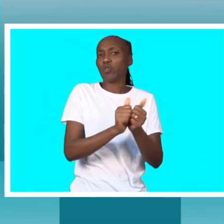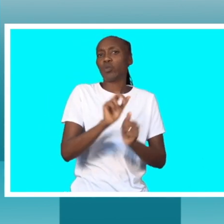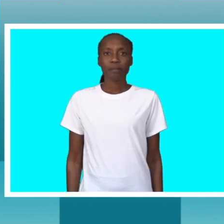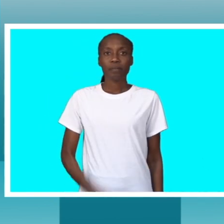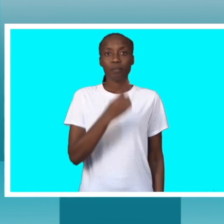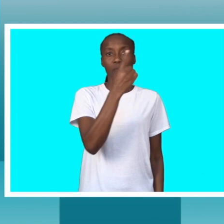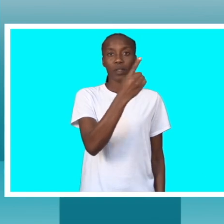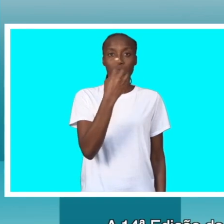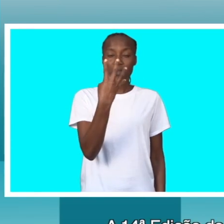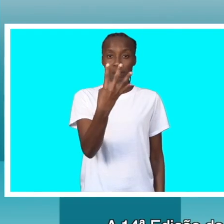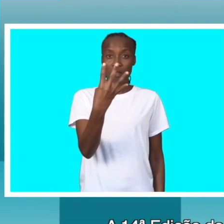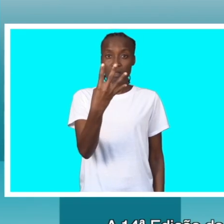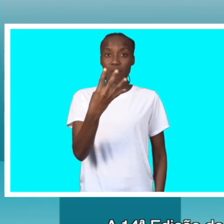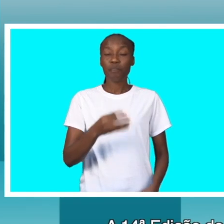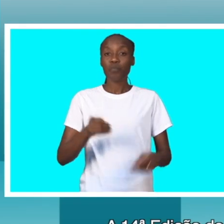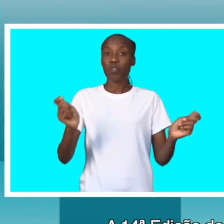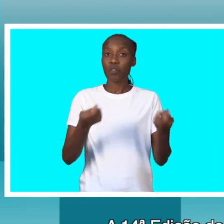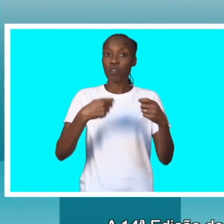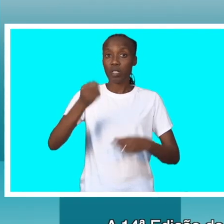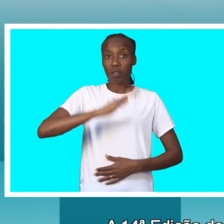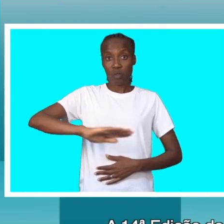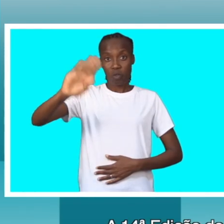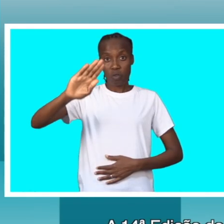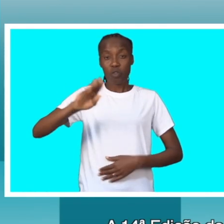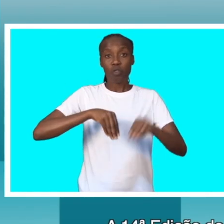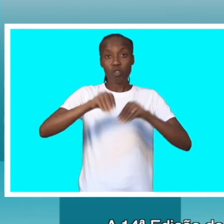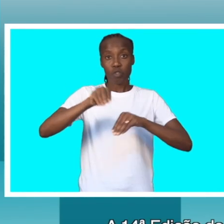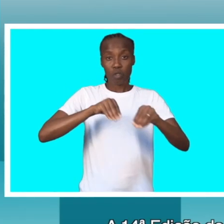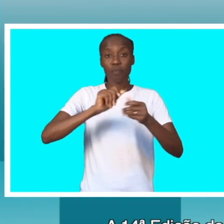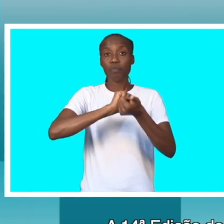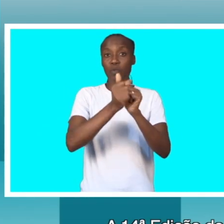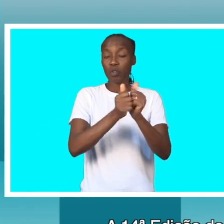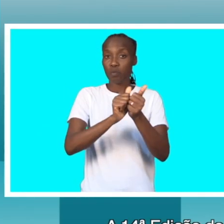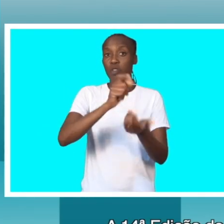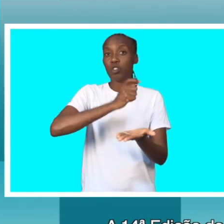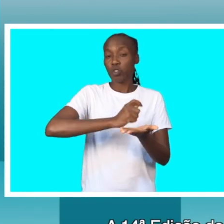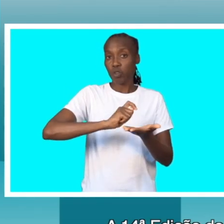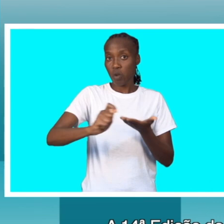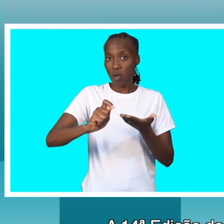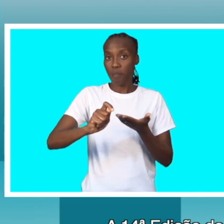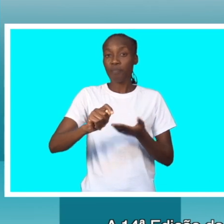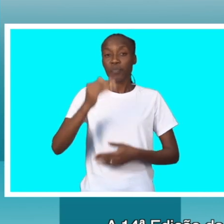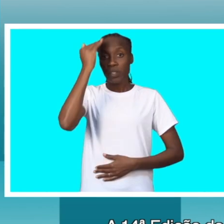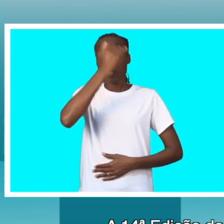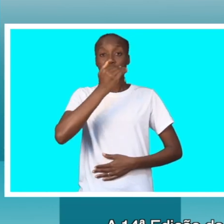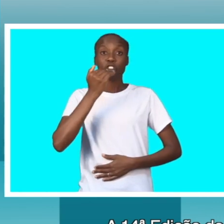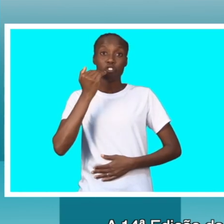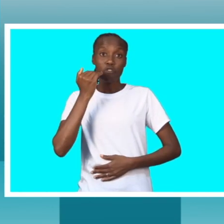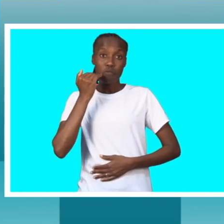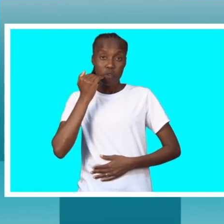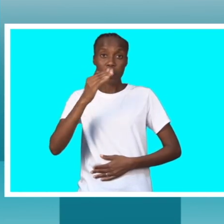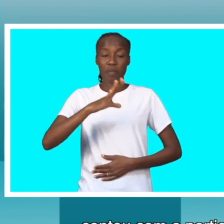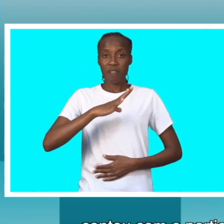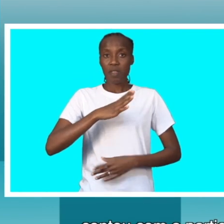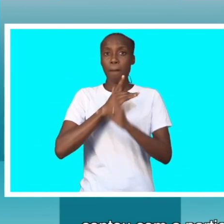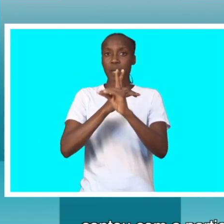desporto A 14ª edição Do Festival Nacional Dos Jogos Desportivos Escolares Realizada Em